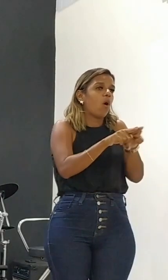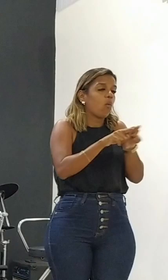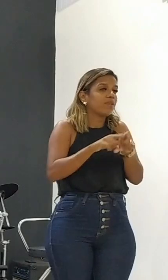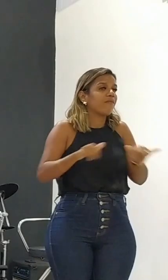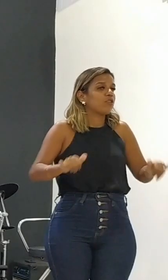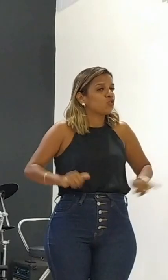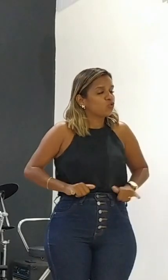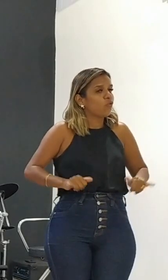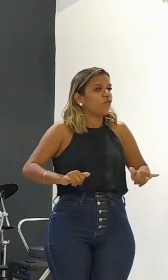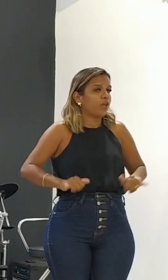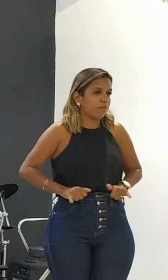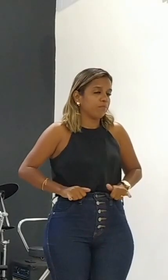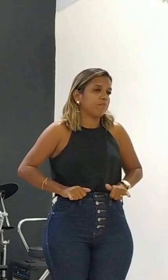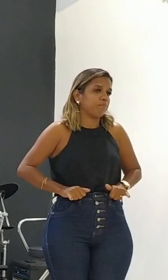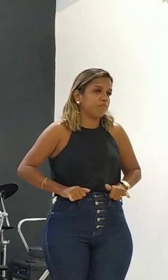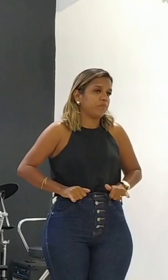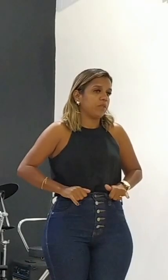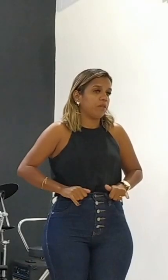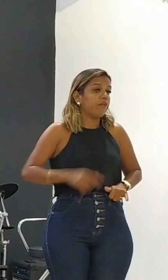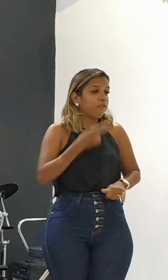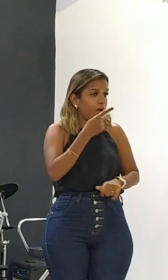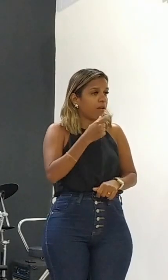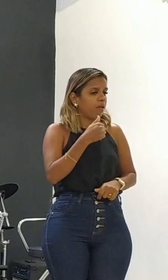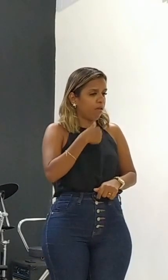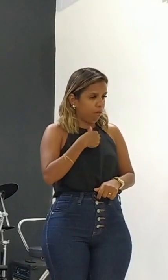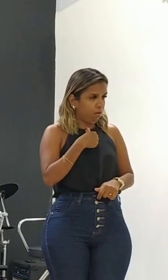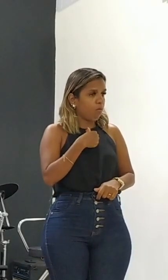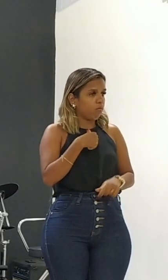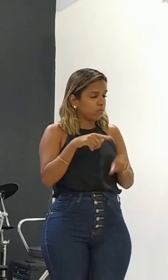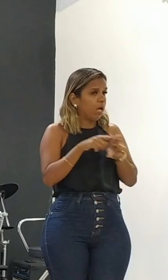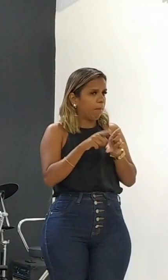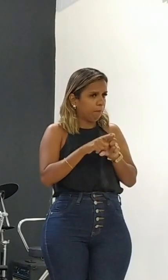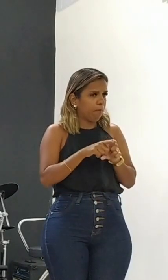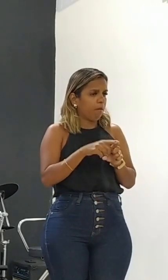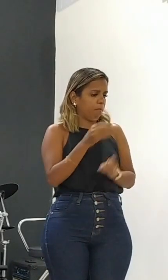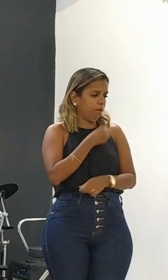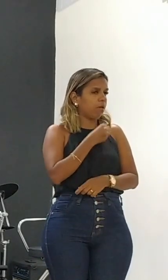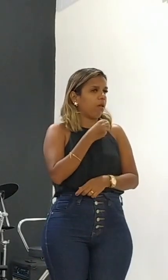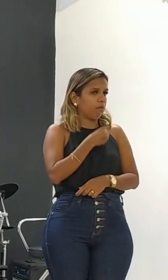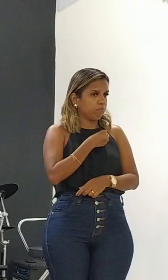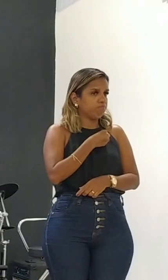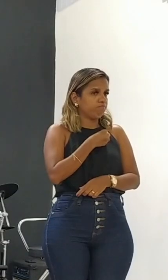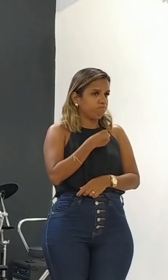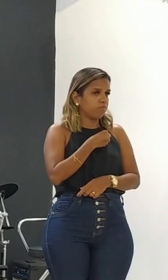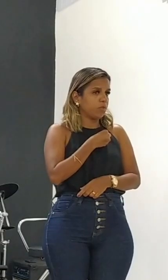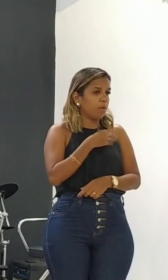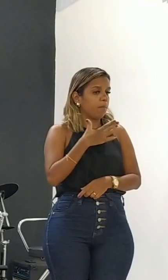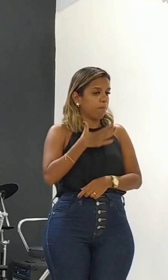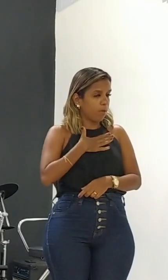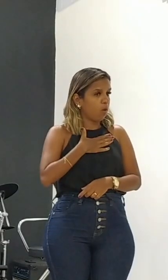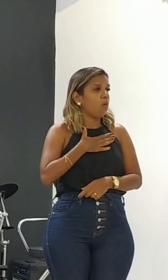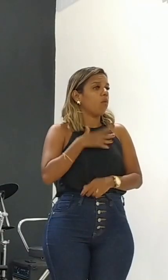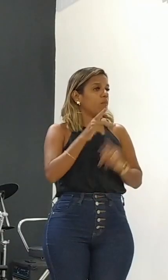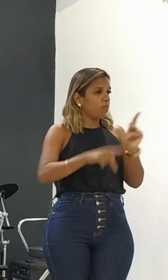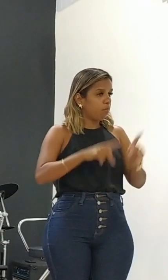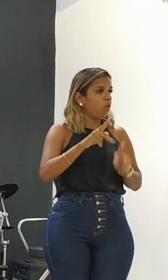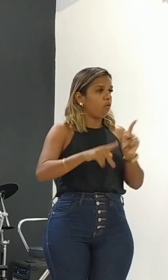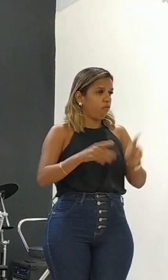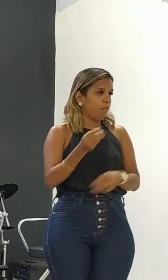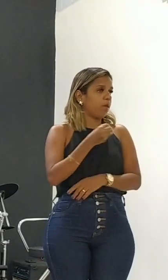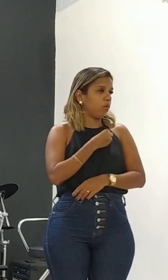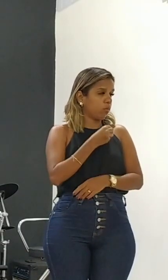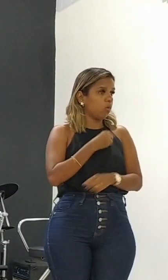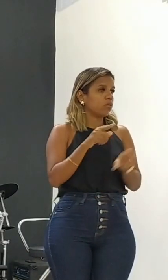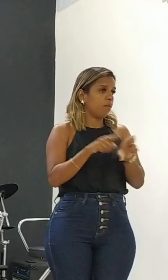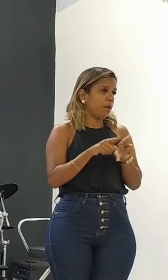mas ele fala: eu também pequei, e a casa do meu pai também pecou. Porque infelizmente, irmãos, quando a gente está numa posição boa, a